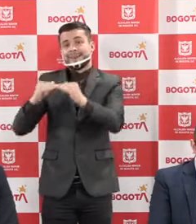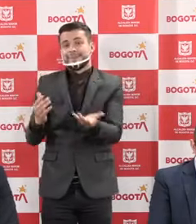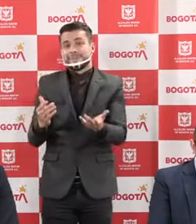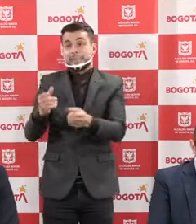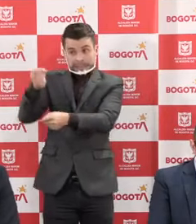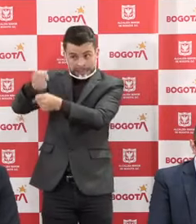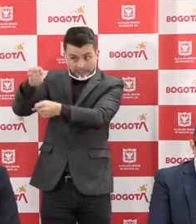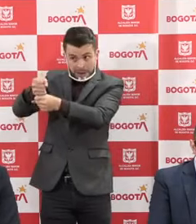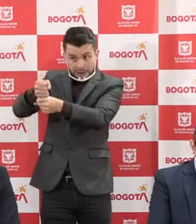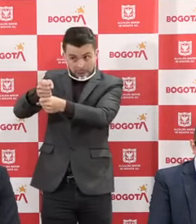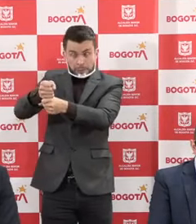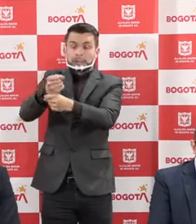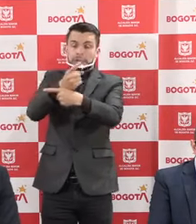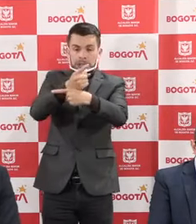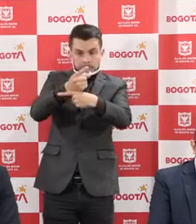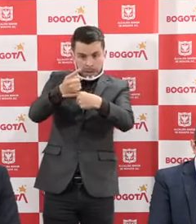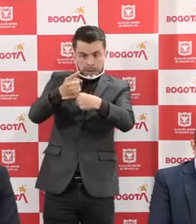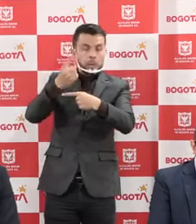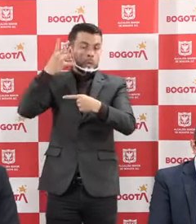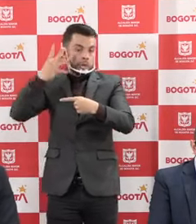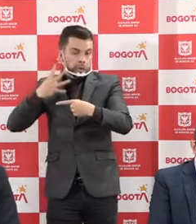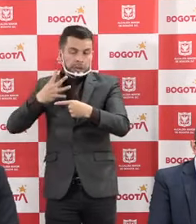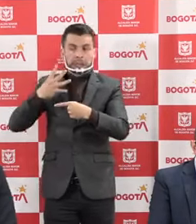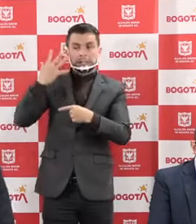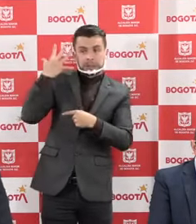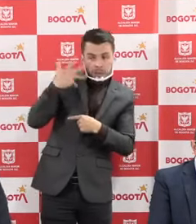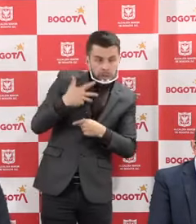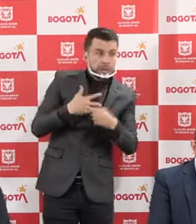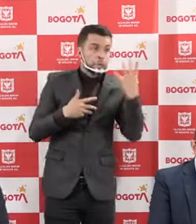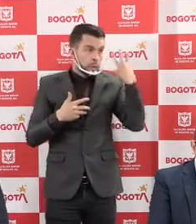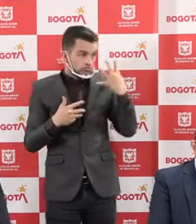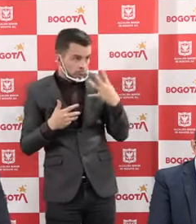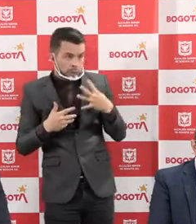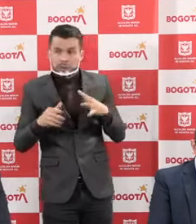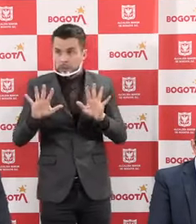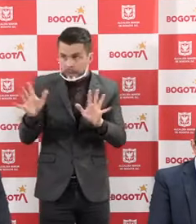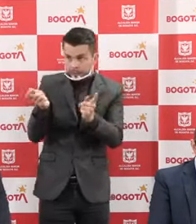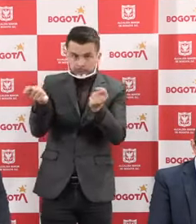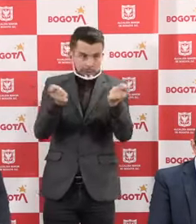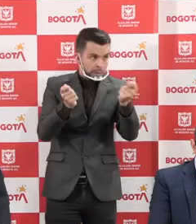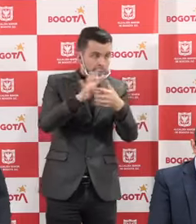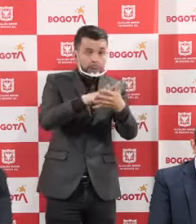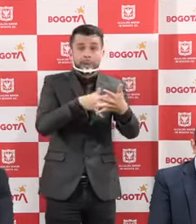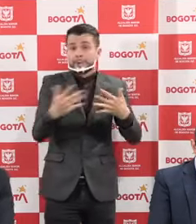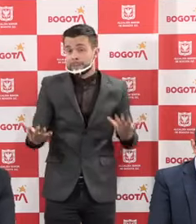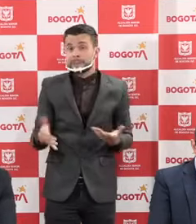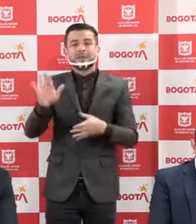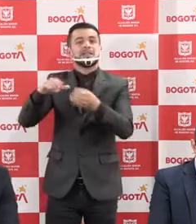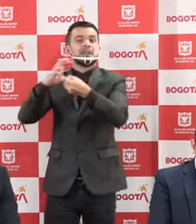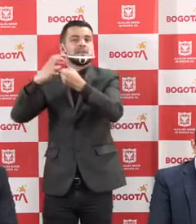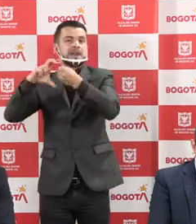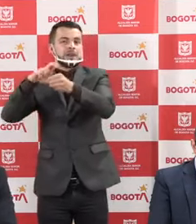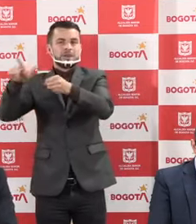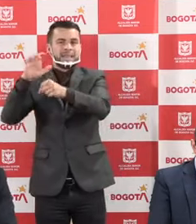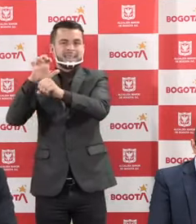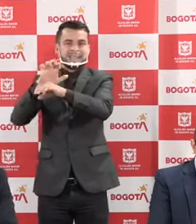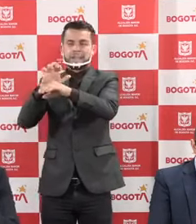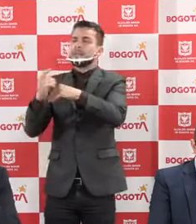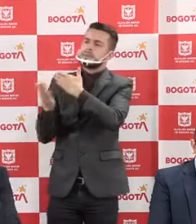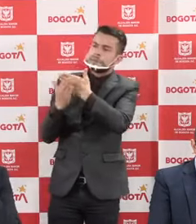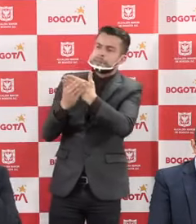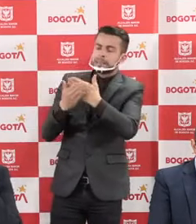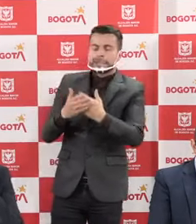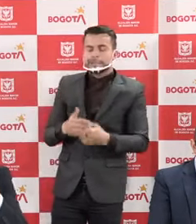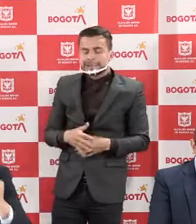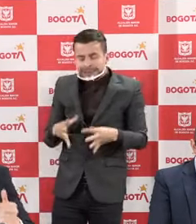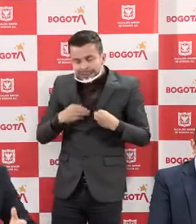entendiendo durante las situaciones y el reclamo de fenalco hemos ampliado hemos tenido consideración la ampliación de horarios hemos buscado justamente que